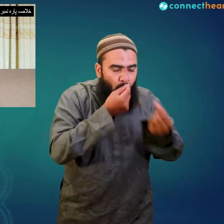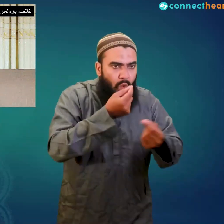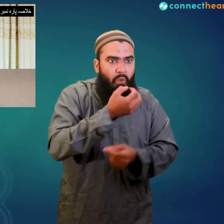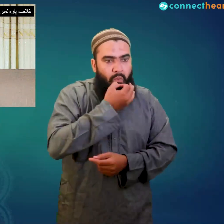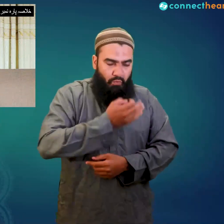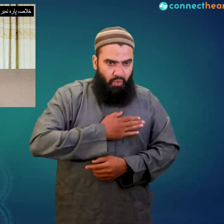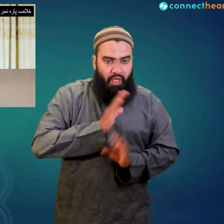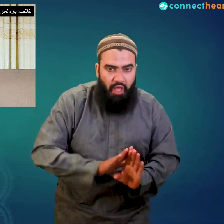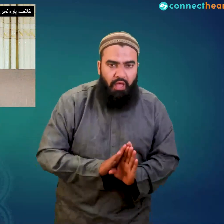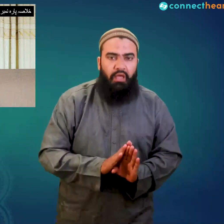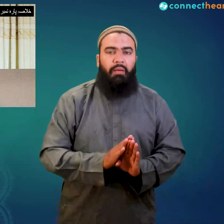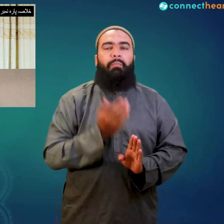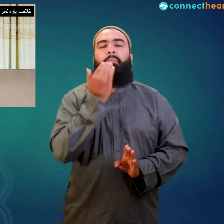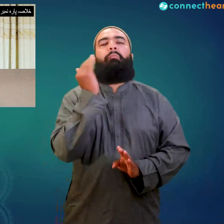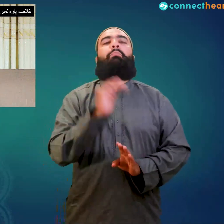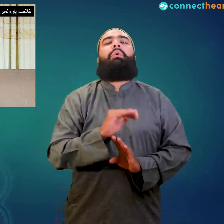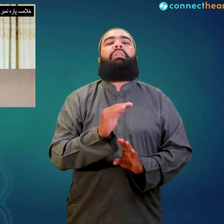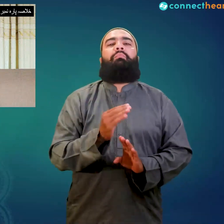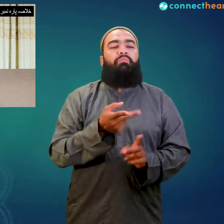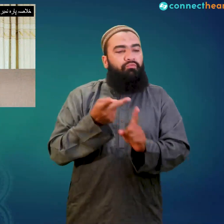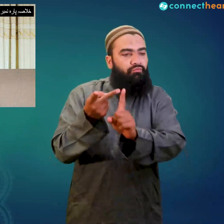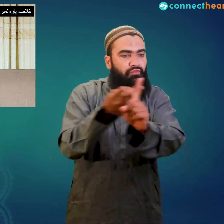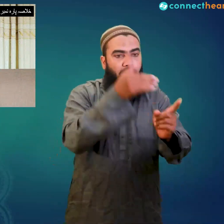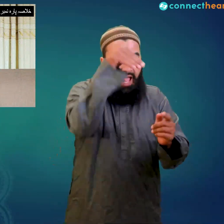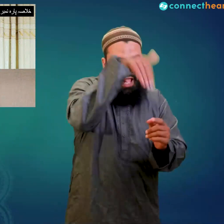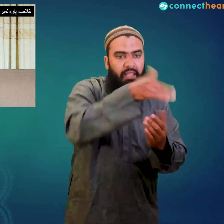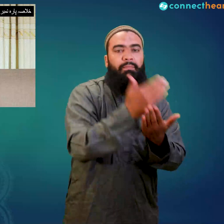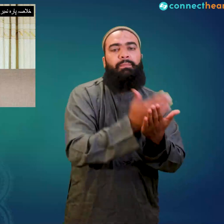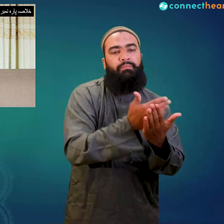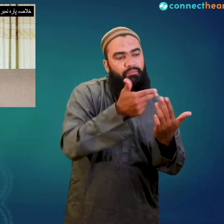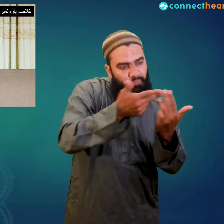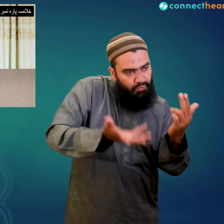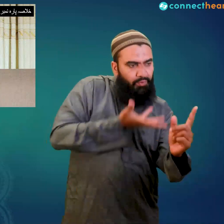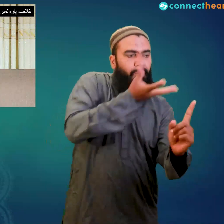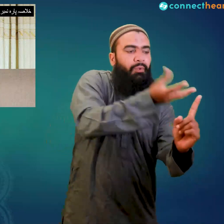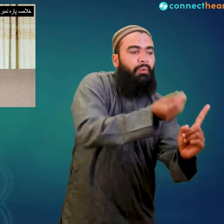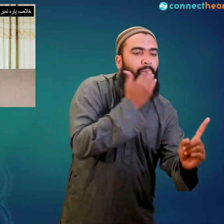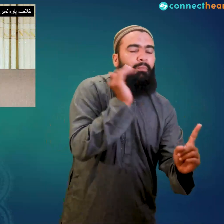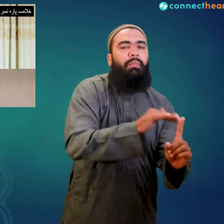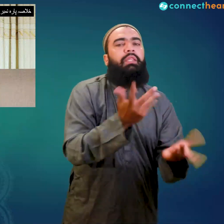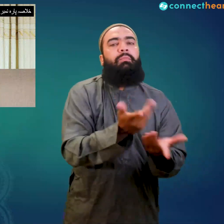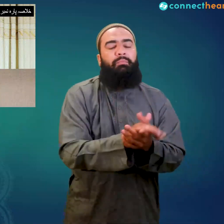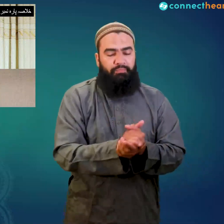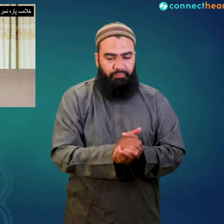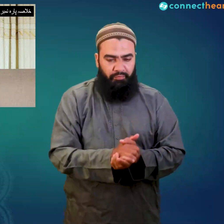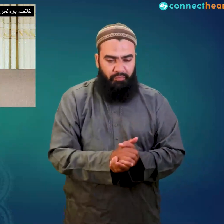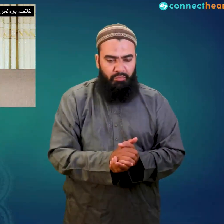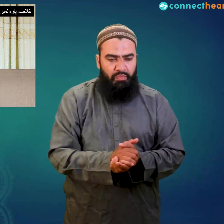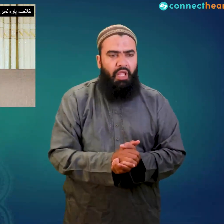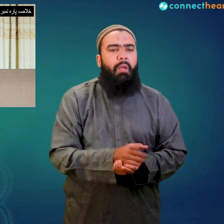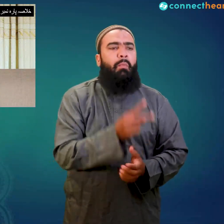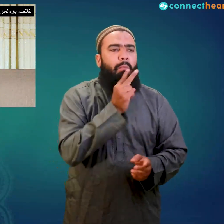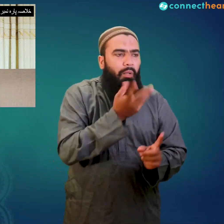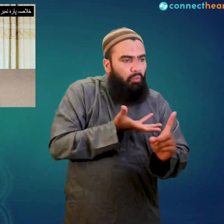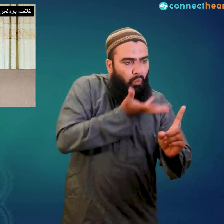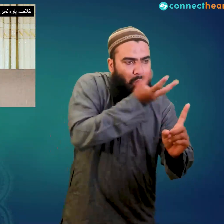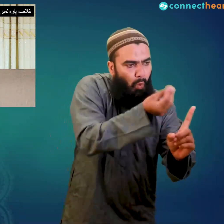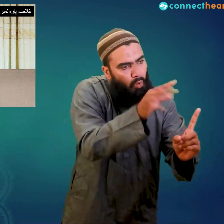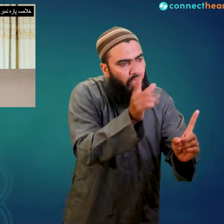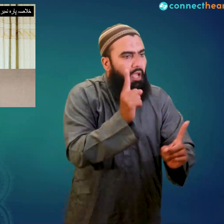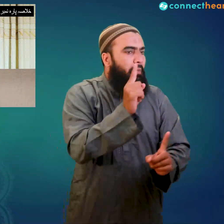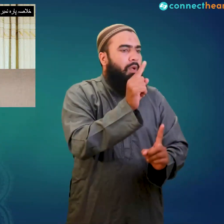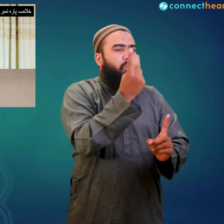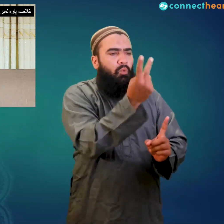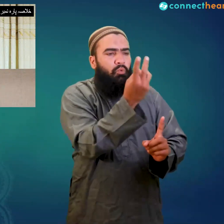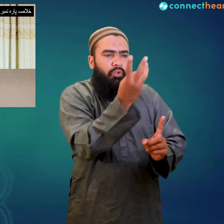دعوت کے اصول بیان کیے گئے کہ جب کسی کو حق بات کی دعوت دی جائے تو یہ نہیں کہ ایک بار 2 بار کہہ